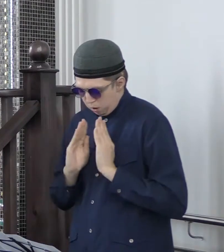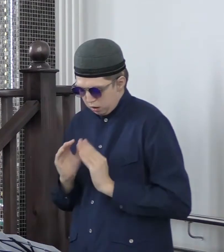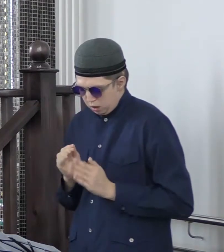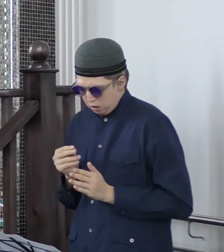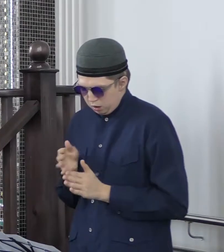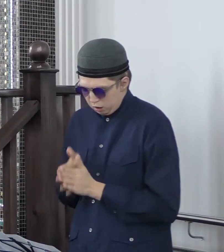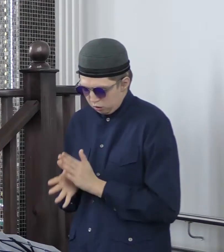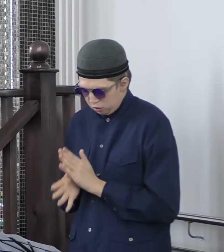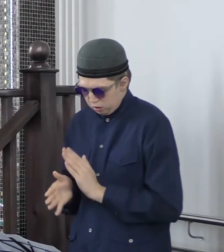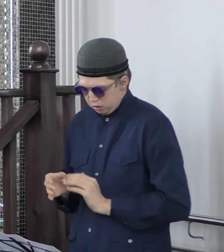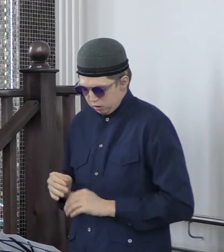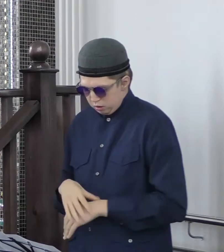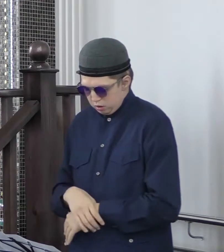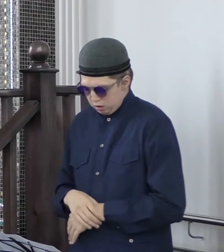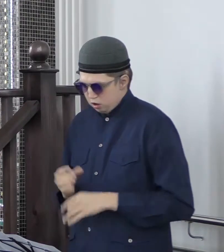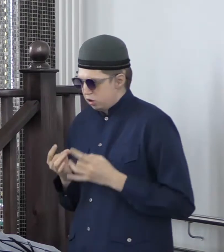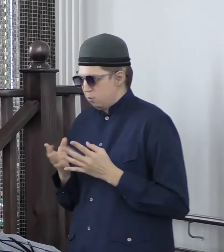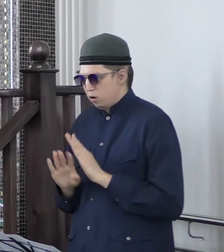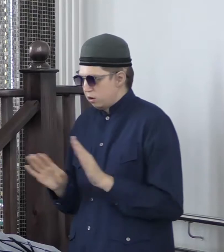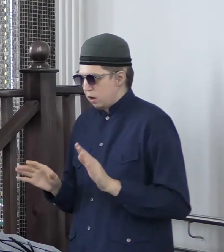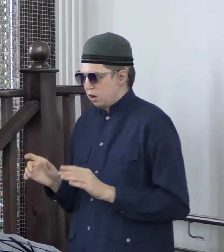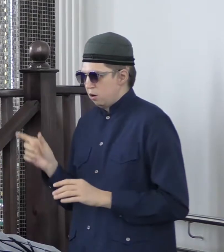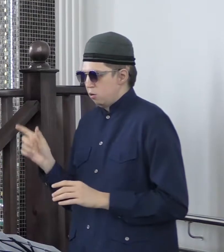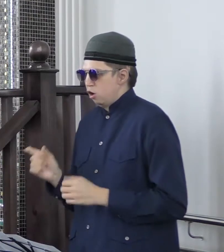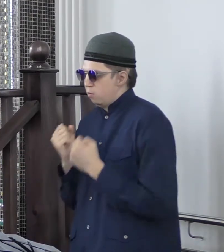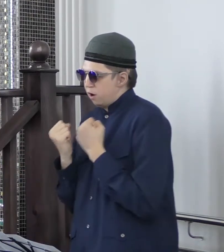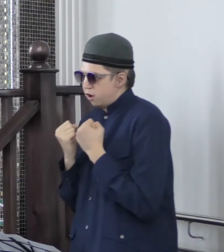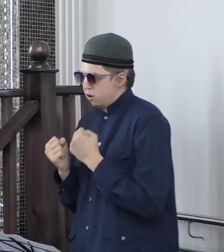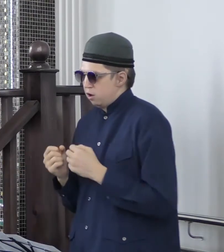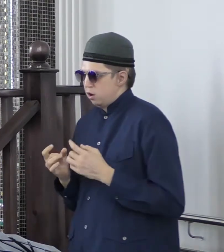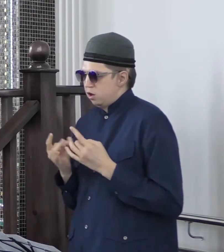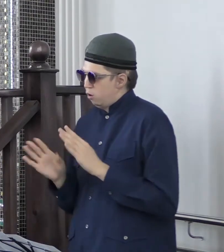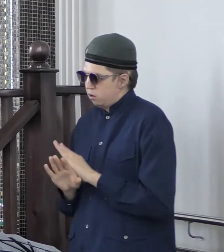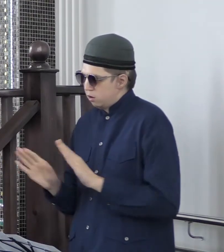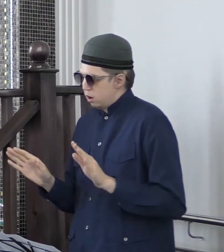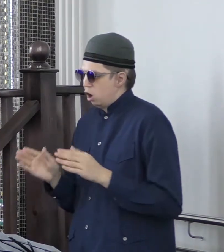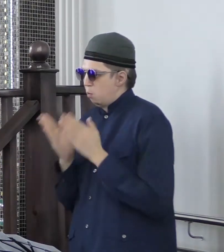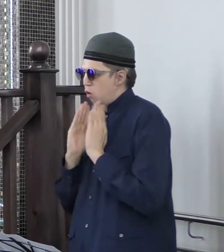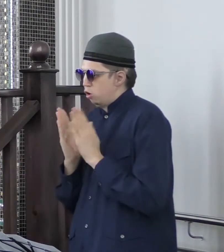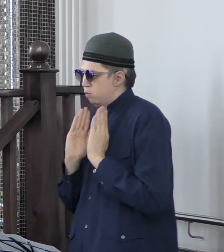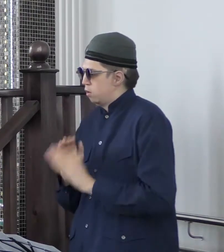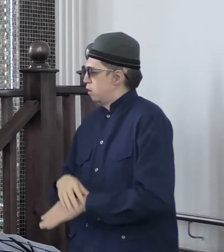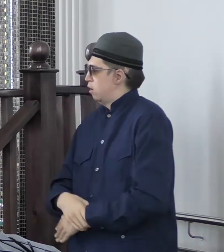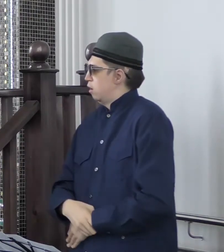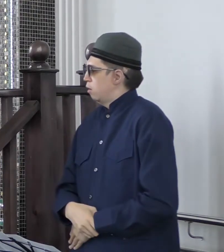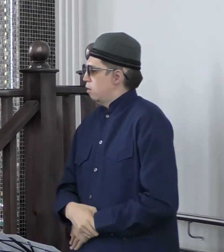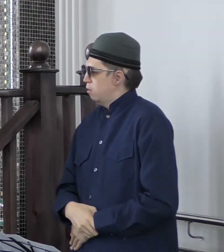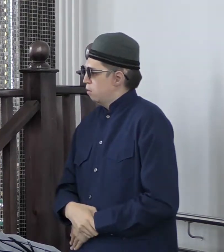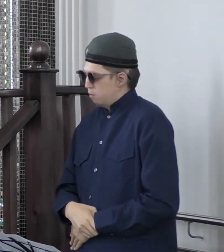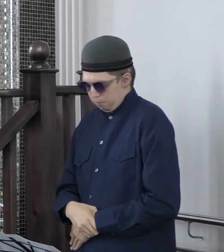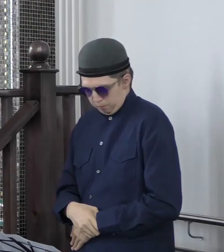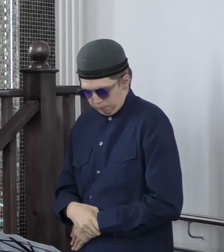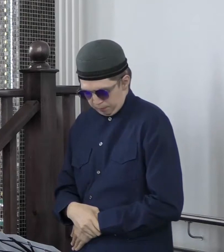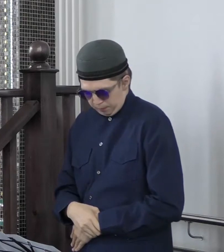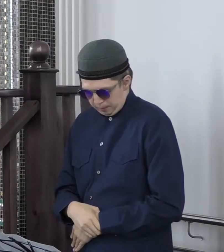Не просто так боюсь, не просто так воздерживаюсь, не просто так я этнически восстанавливаю айюна, а я